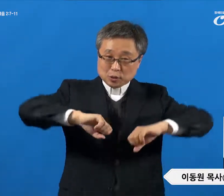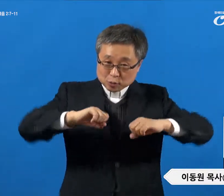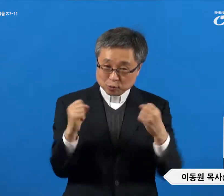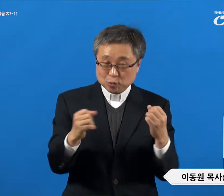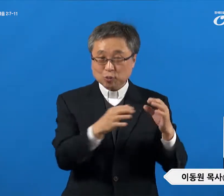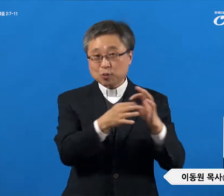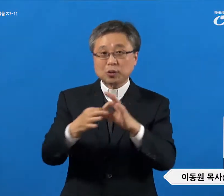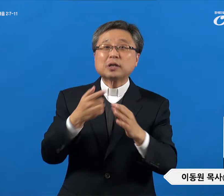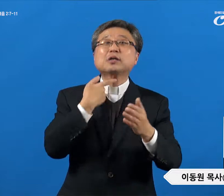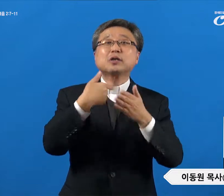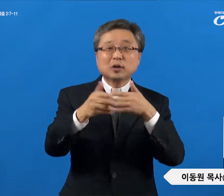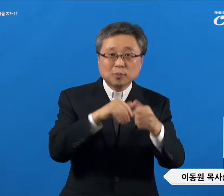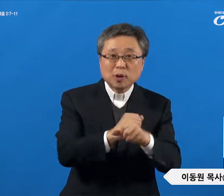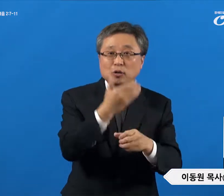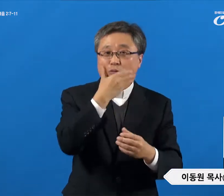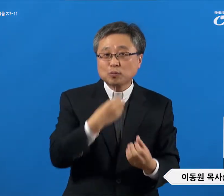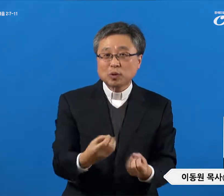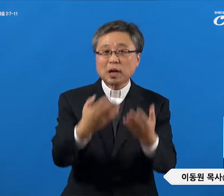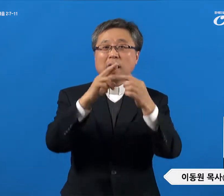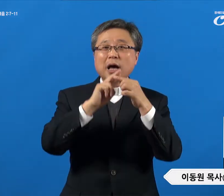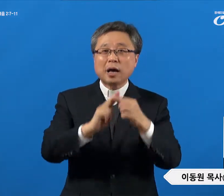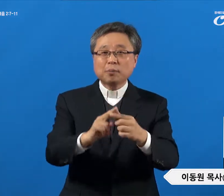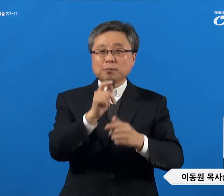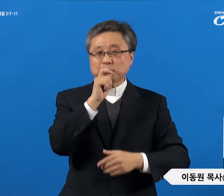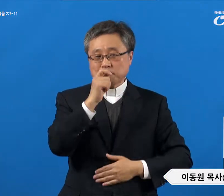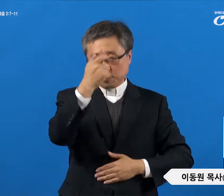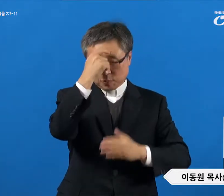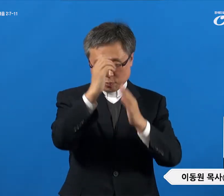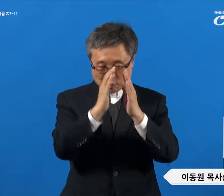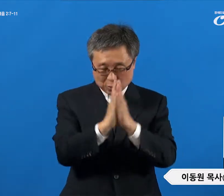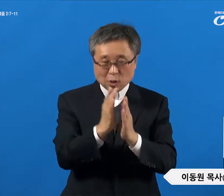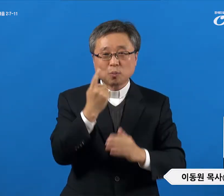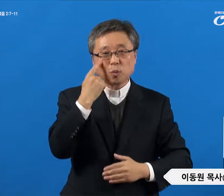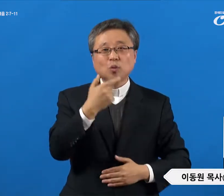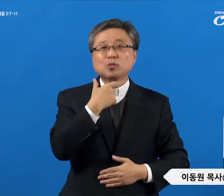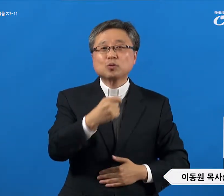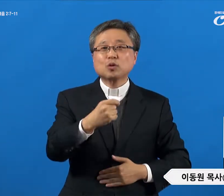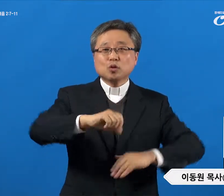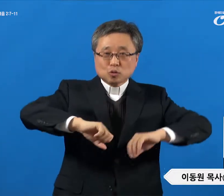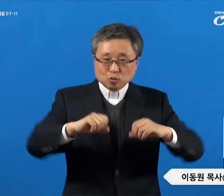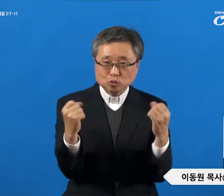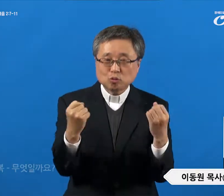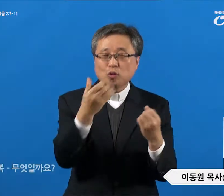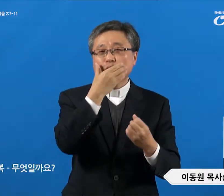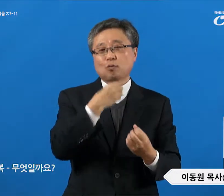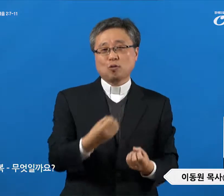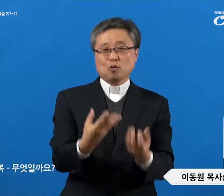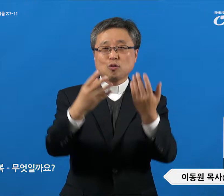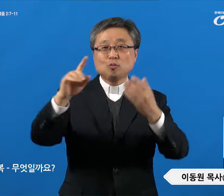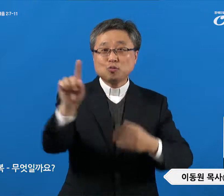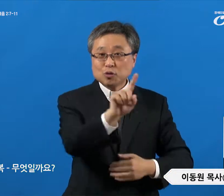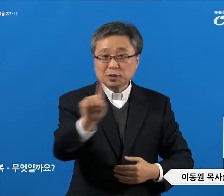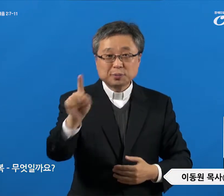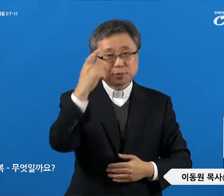경험한 축복을 함께 같이 묵상해 보고자 합니다. 순종의 축복 무엇일까요?